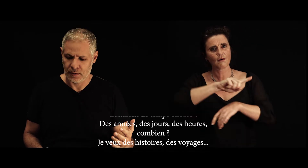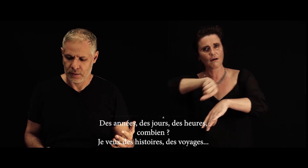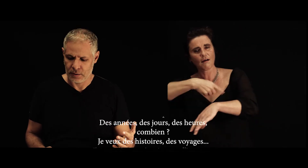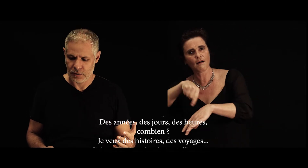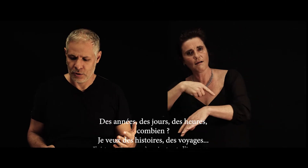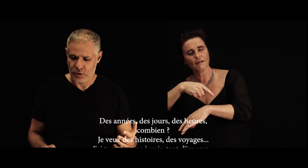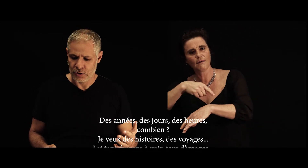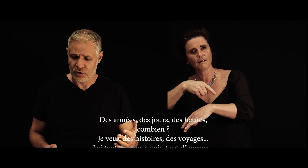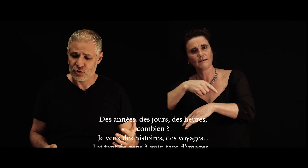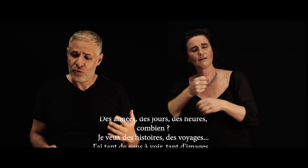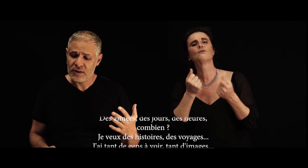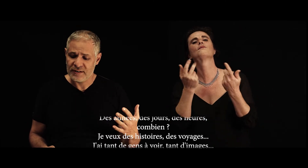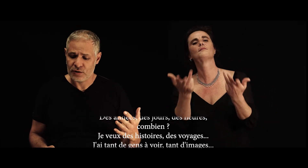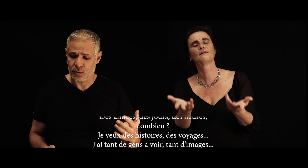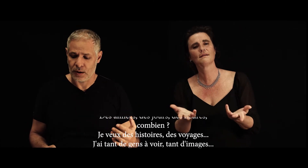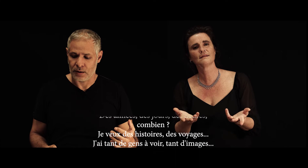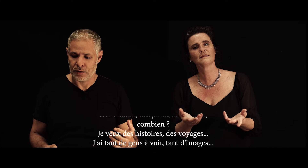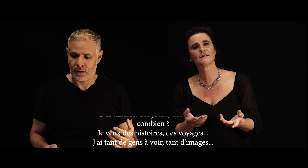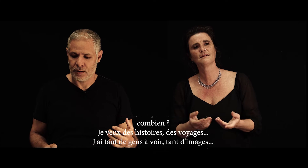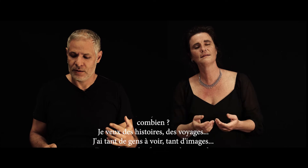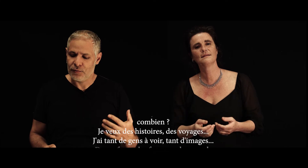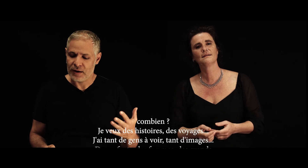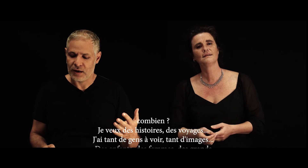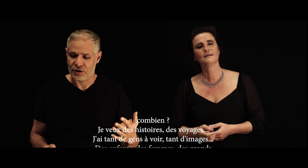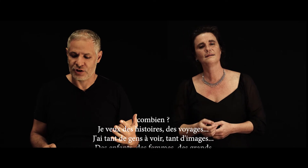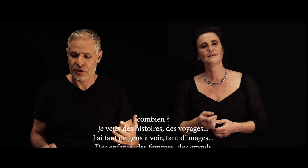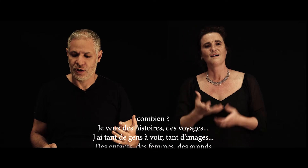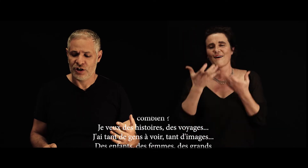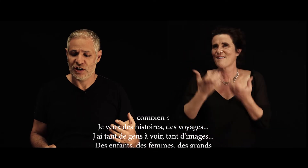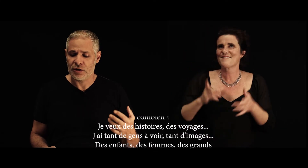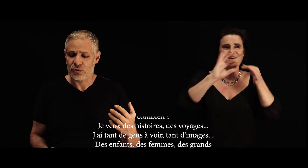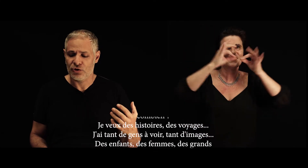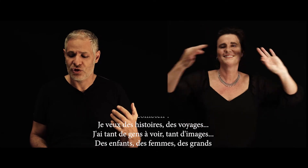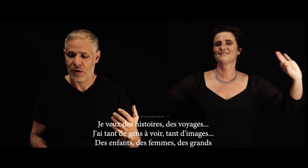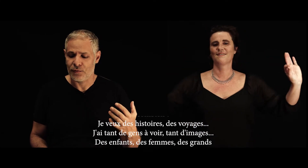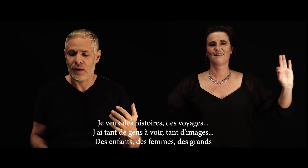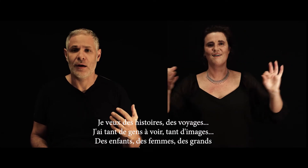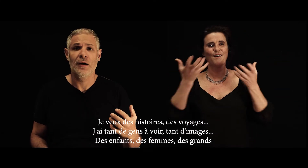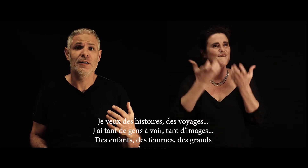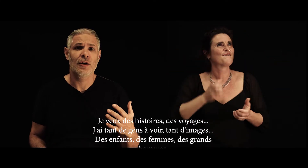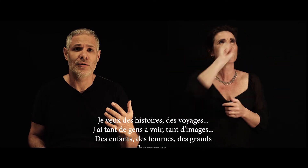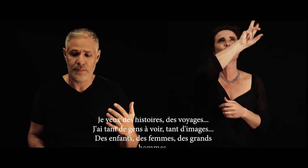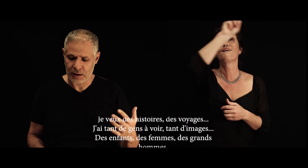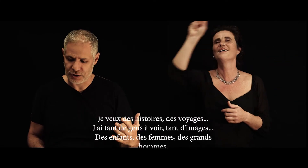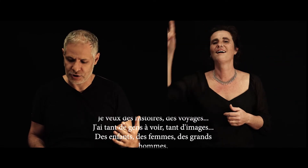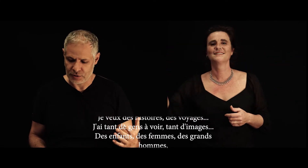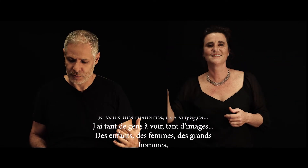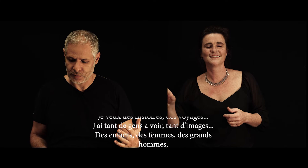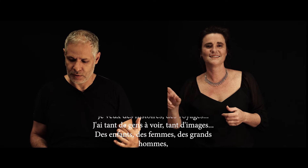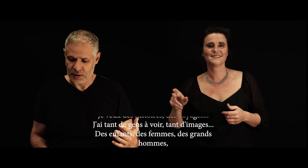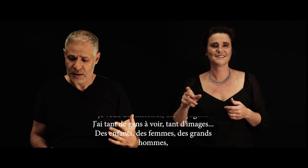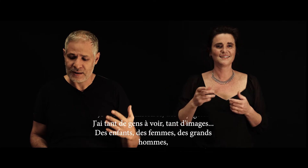combien? Je veux des histoires, des voyages, j'ai tant de gens à voir, tant